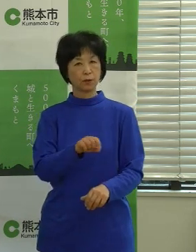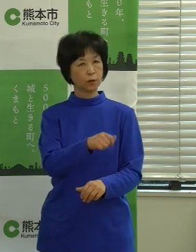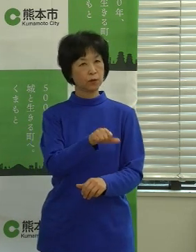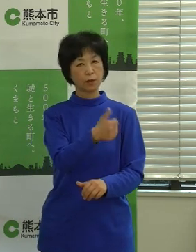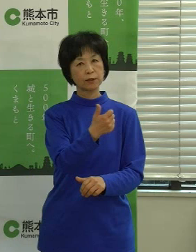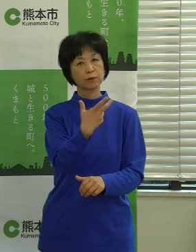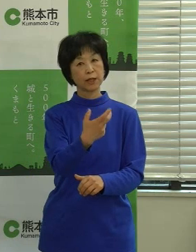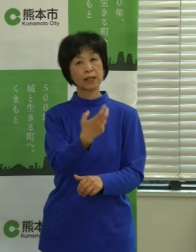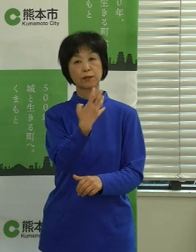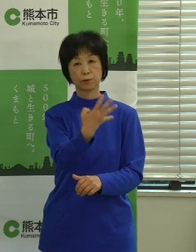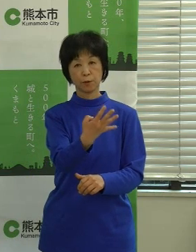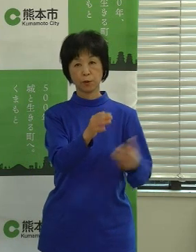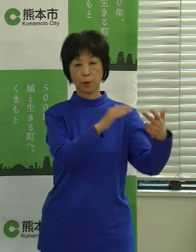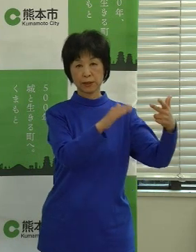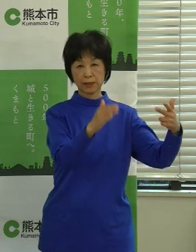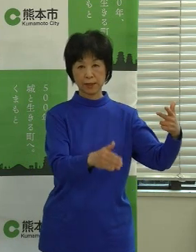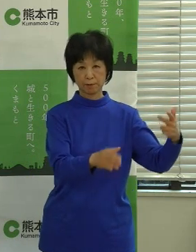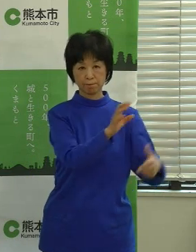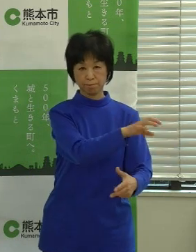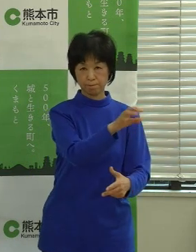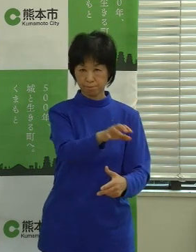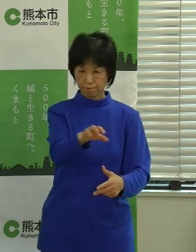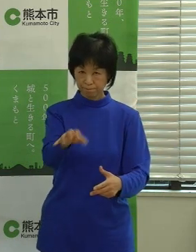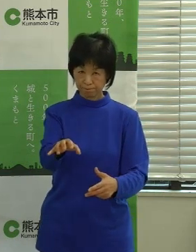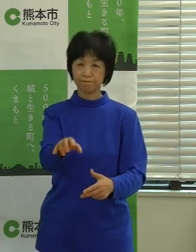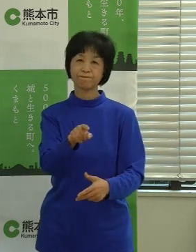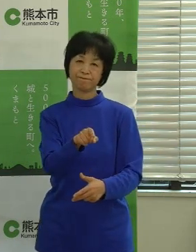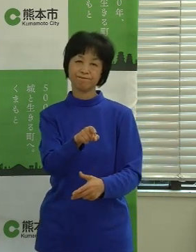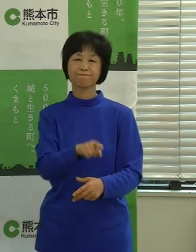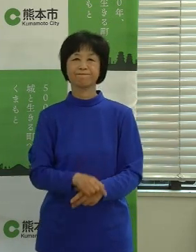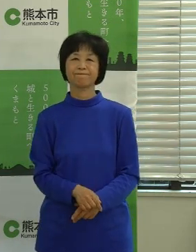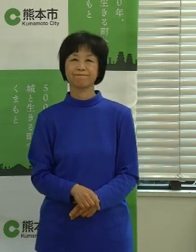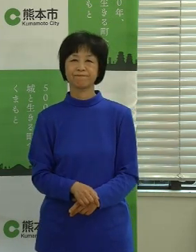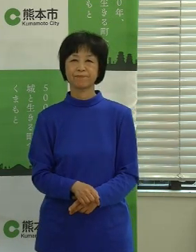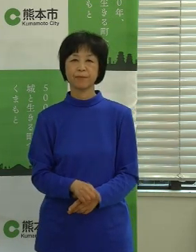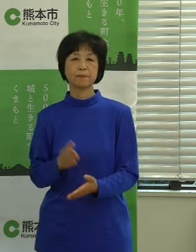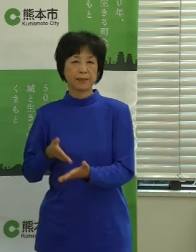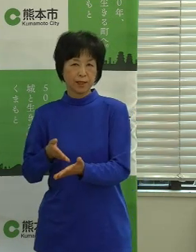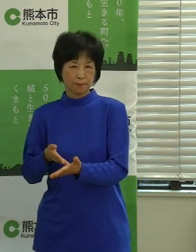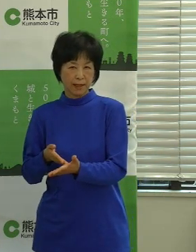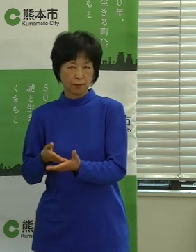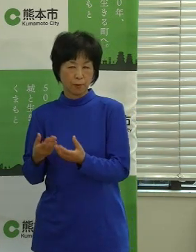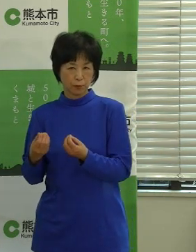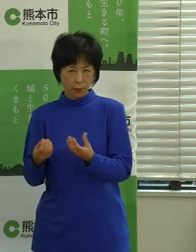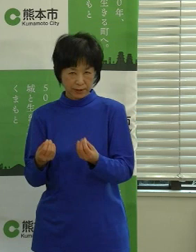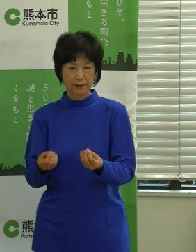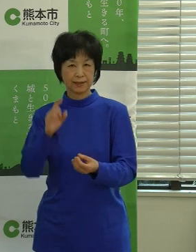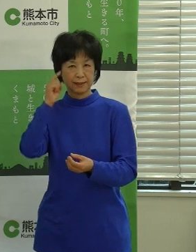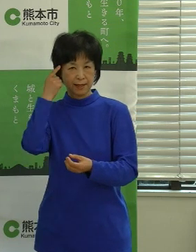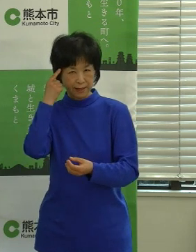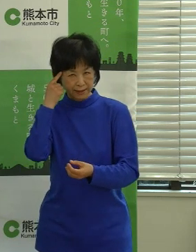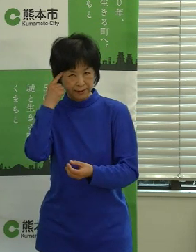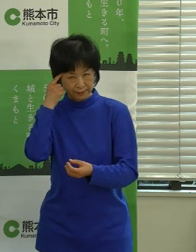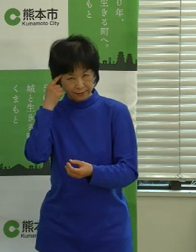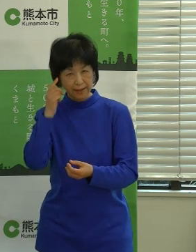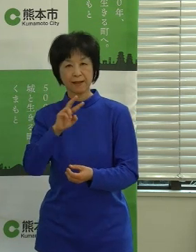ということは、あのそういったことをよく踏まえてあるということでご理解いただければというふうに思います